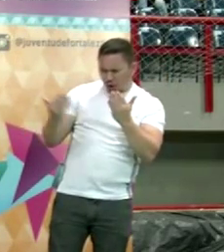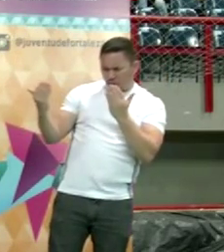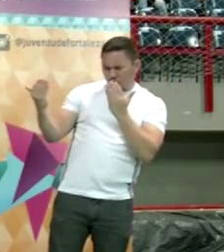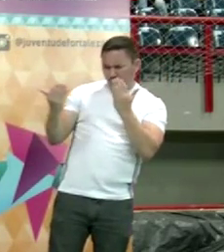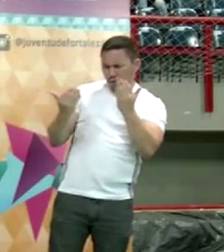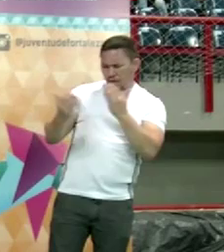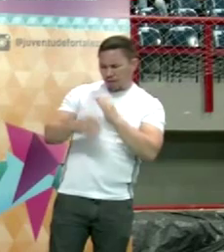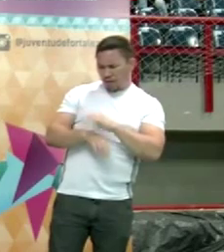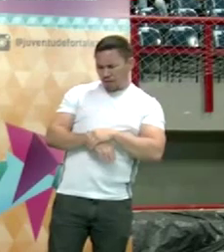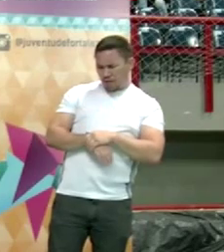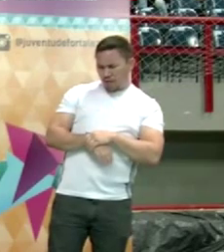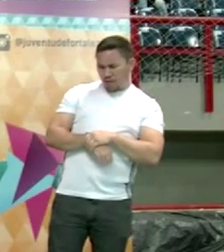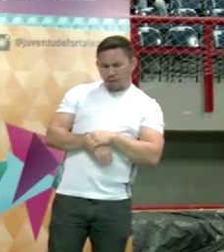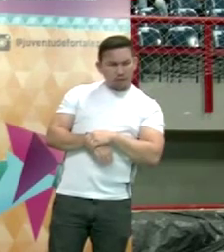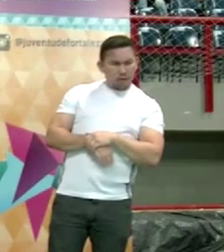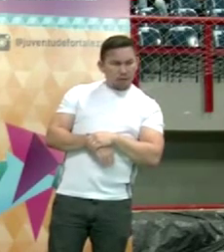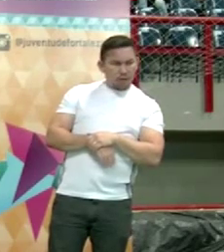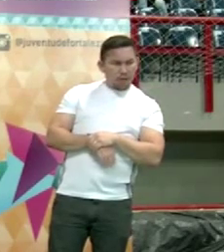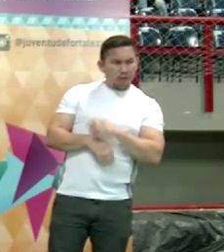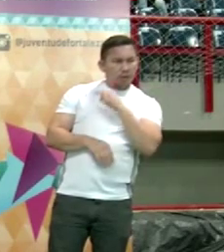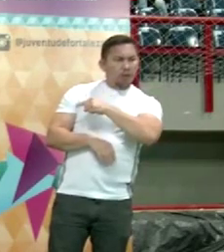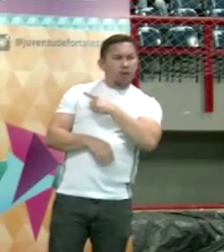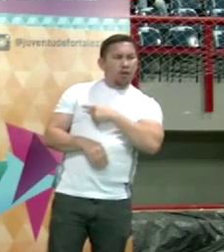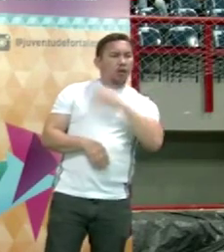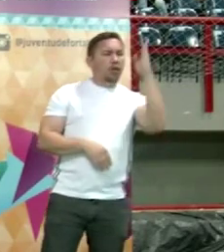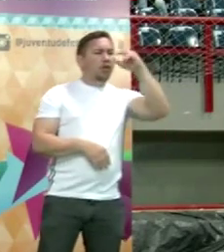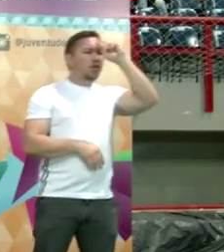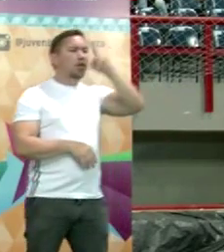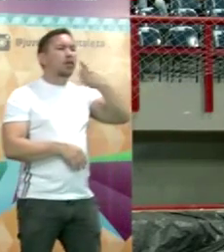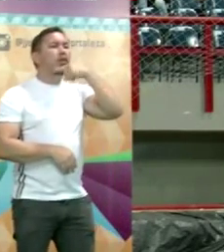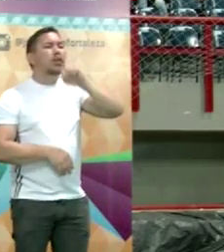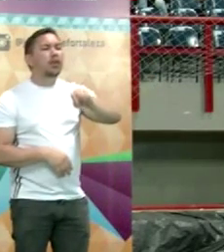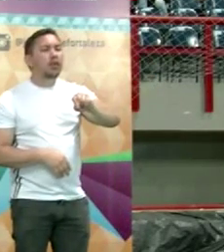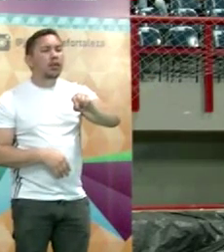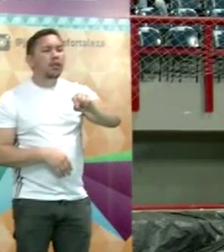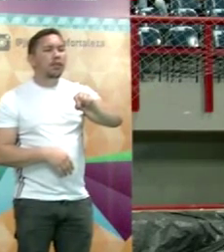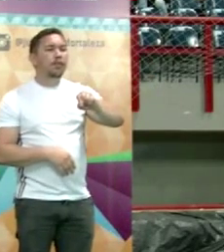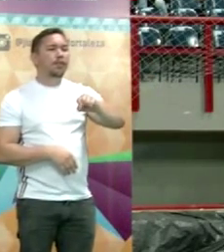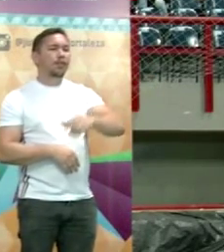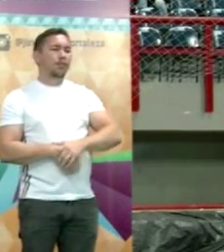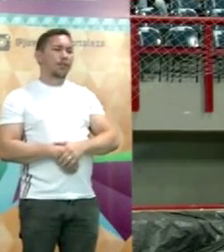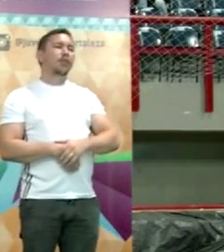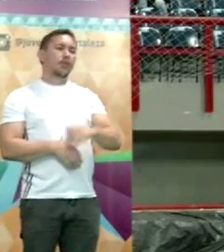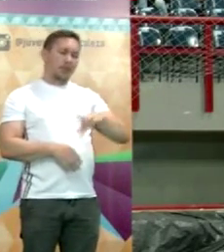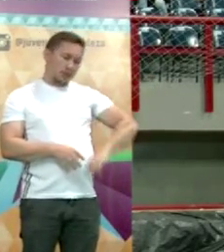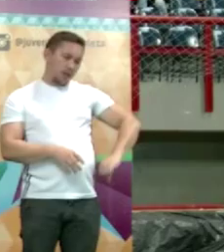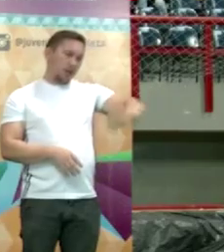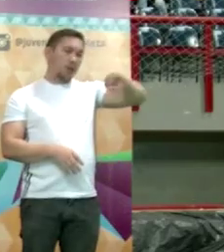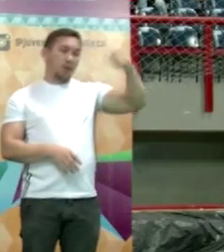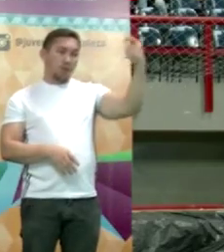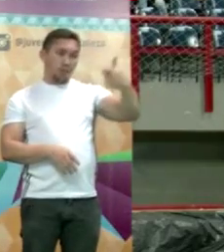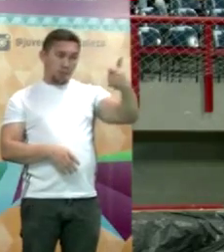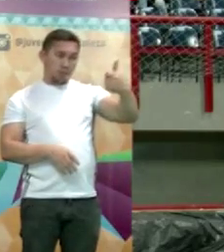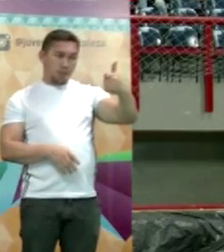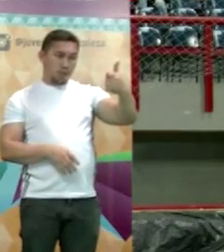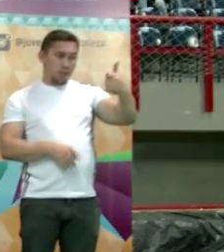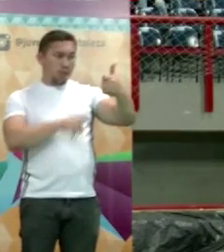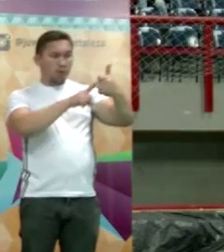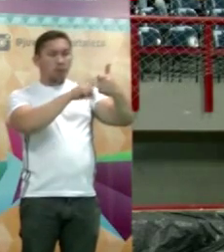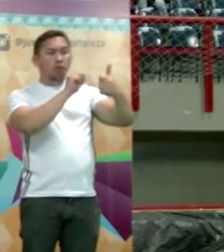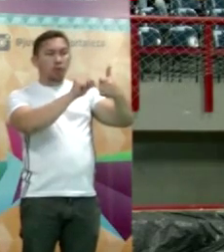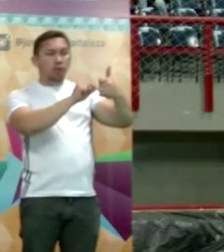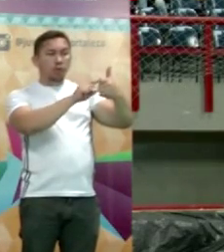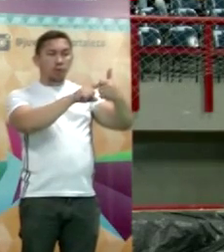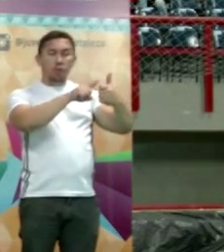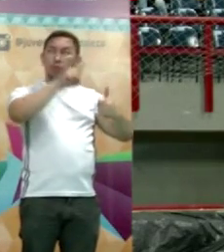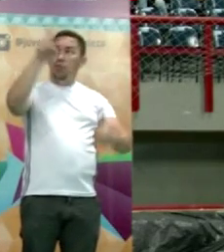Brasil. Porque quem é que vai governar o Brasil? Dom Pedro I. O que é que Dom Pedro I